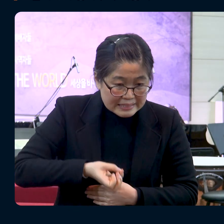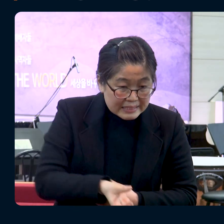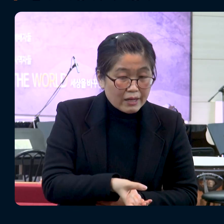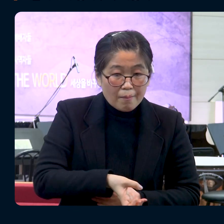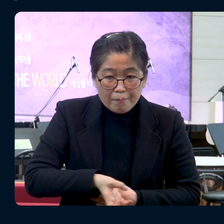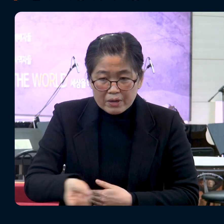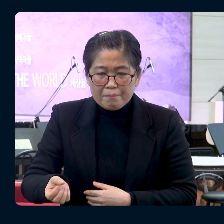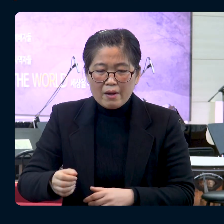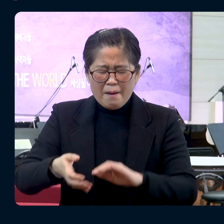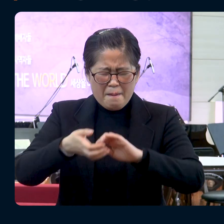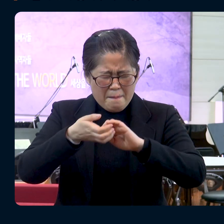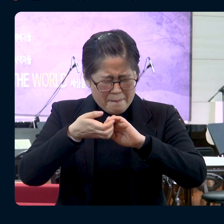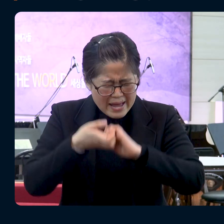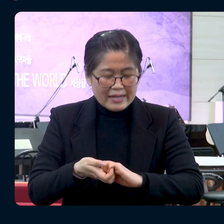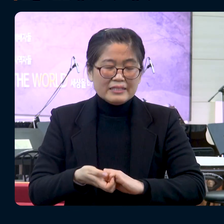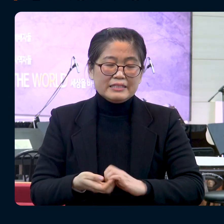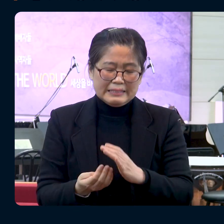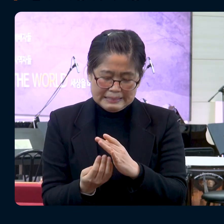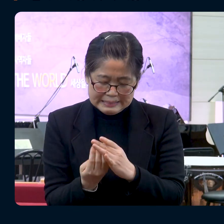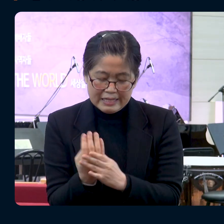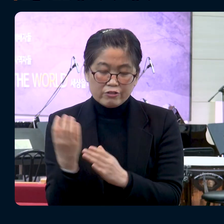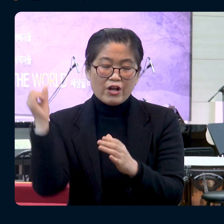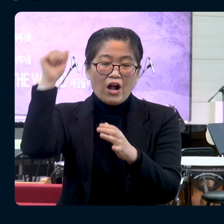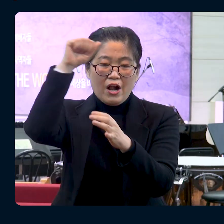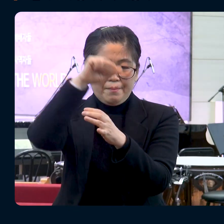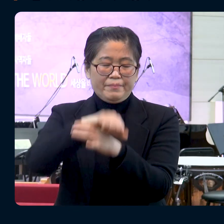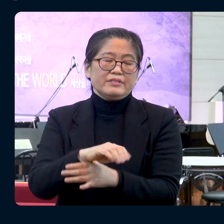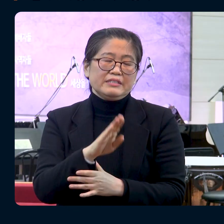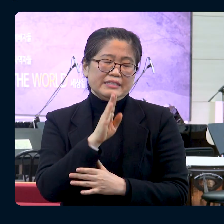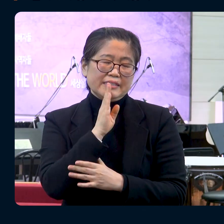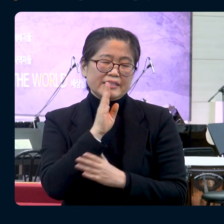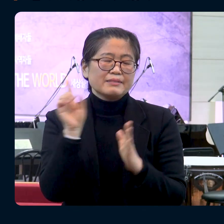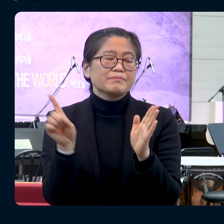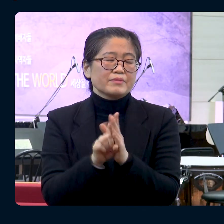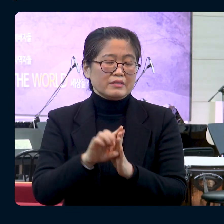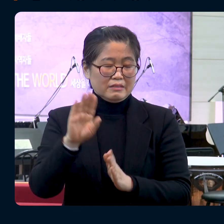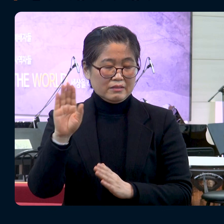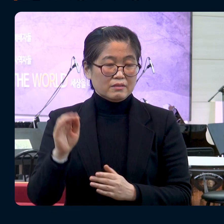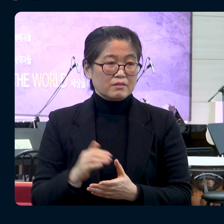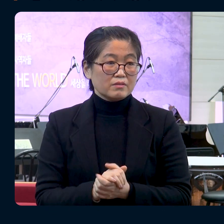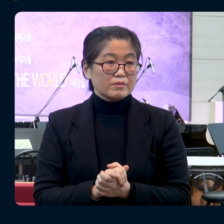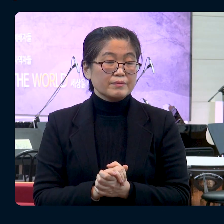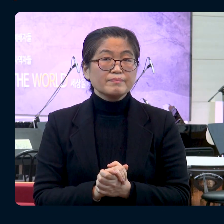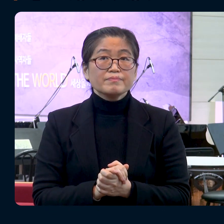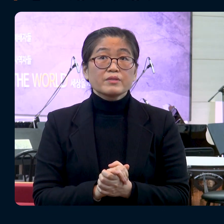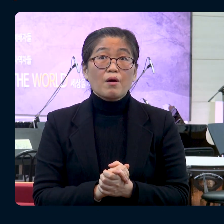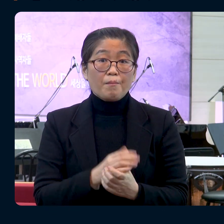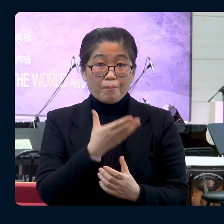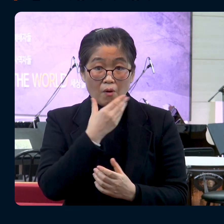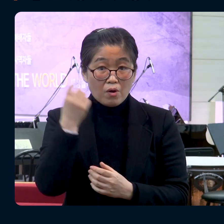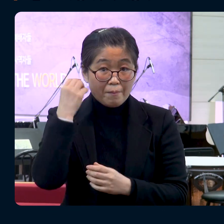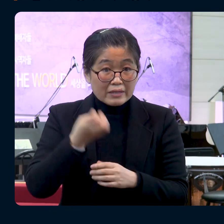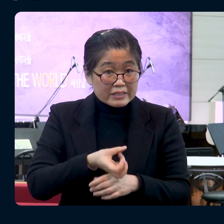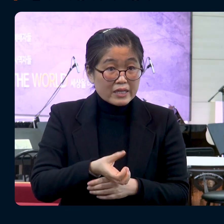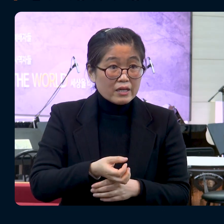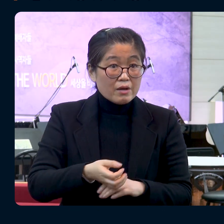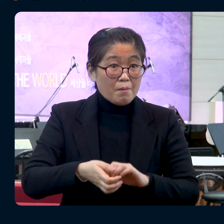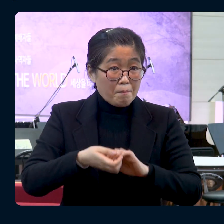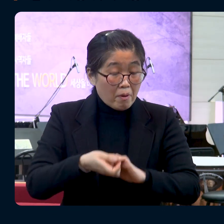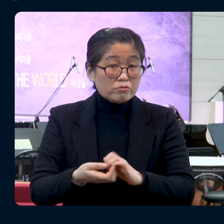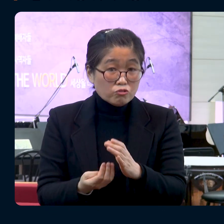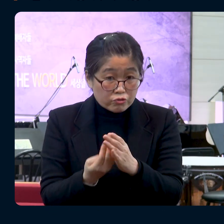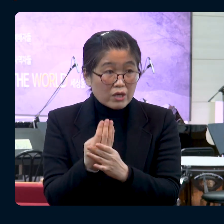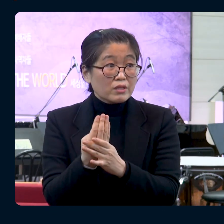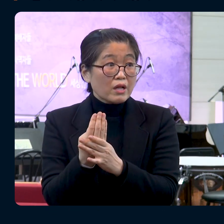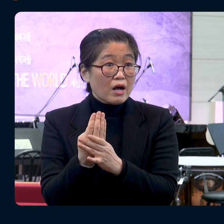복음의 씨는 뿌리면 반드시 싹이 나고 열매를 맺는다는 사실을 말이죠. 복음의